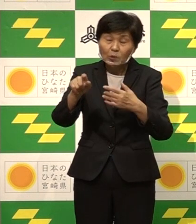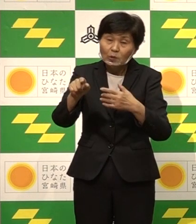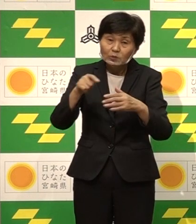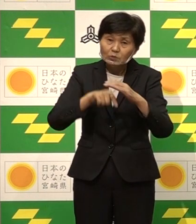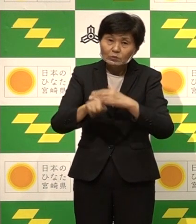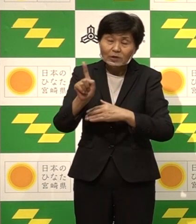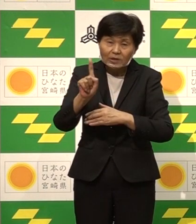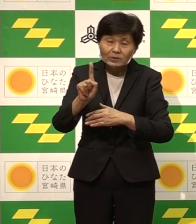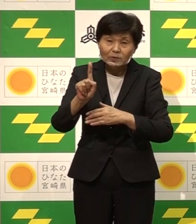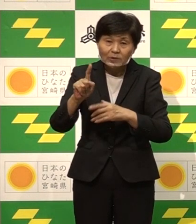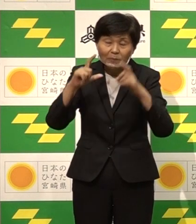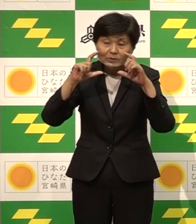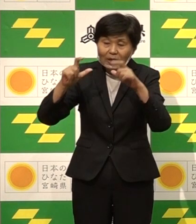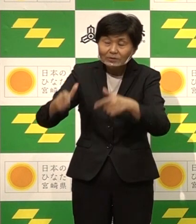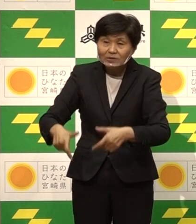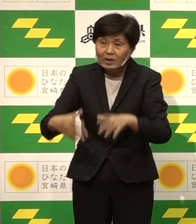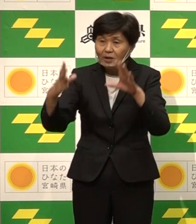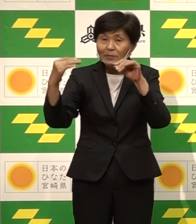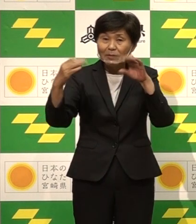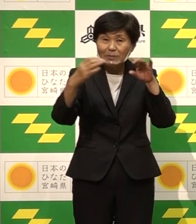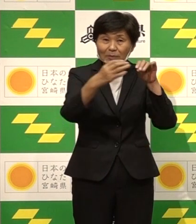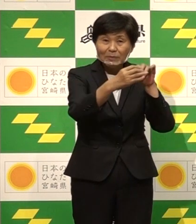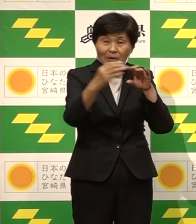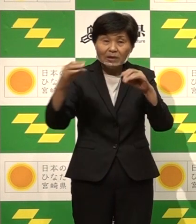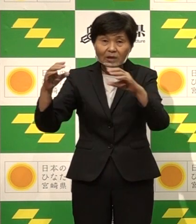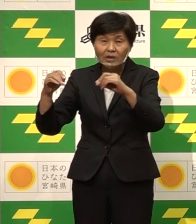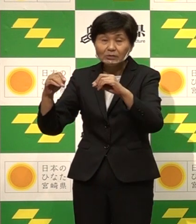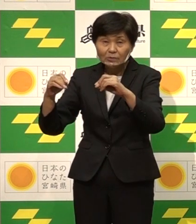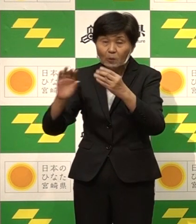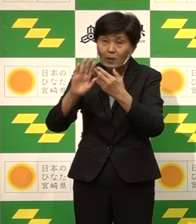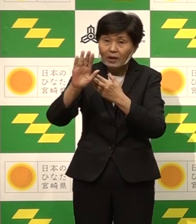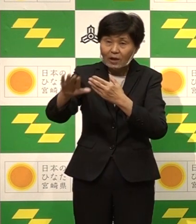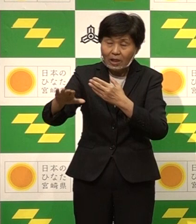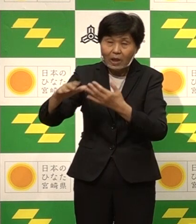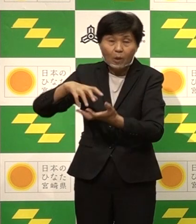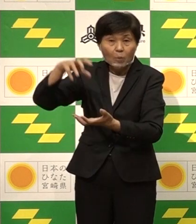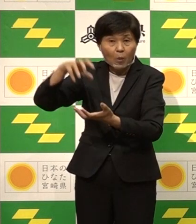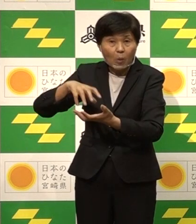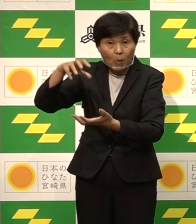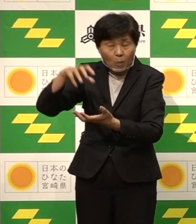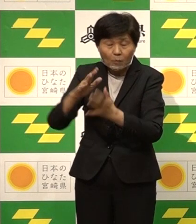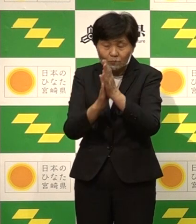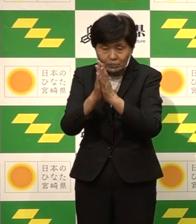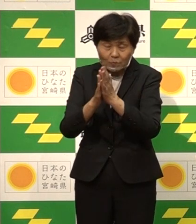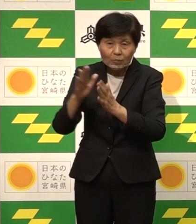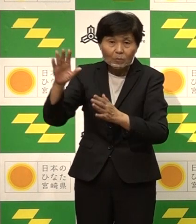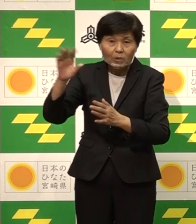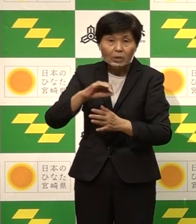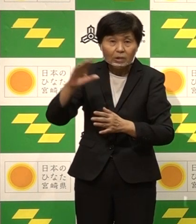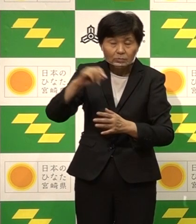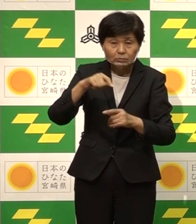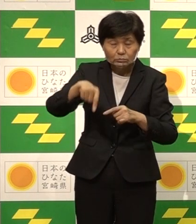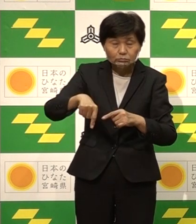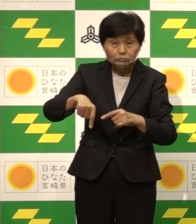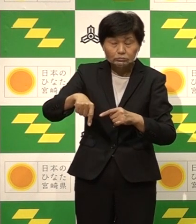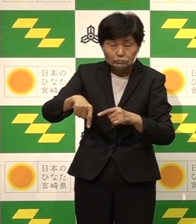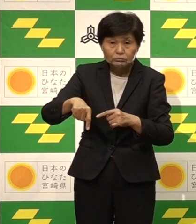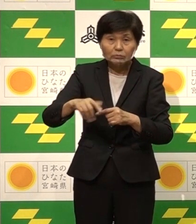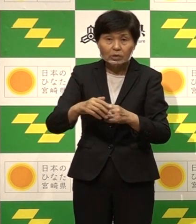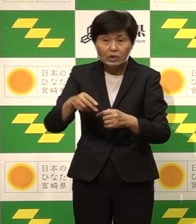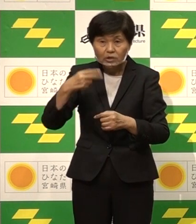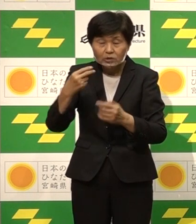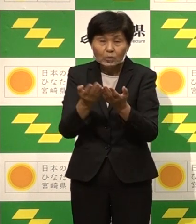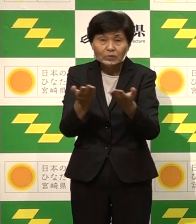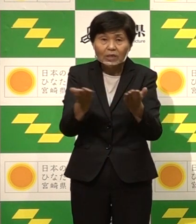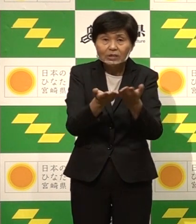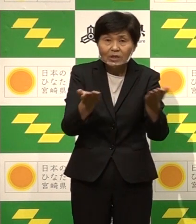して喋ったりするんだよ。それってこれからお盆も迎えますけど、飲食店での会食っておそらく相当影